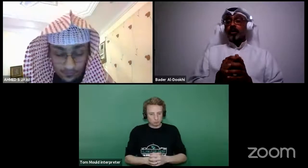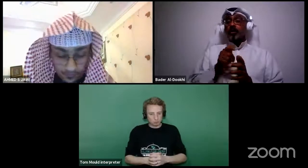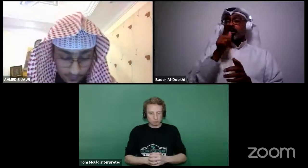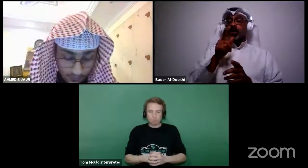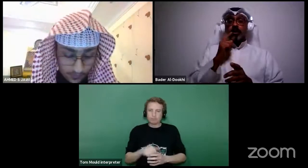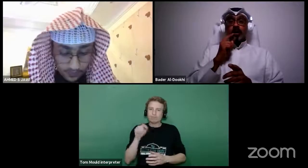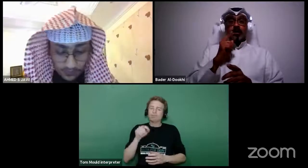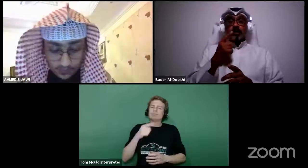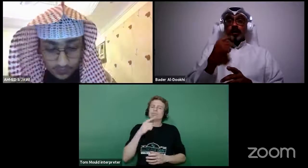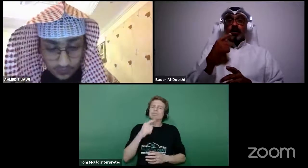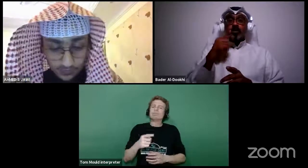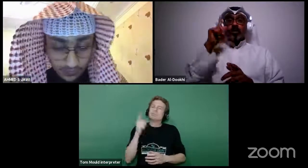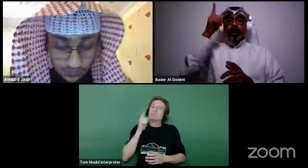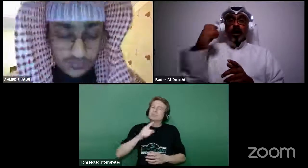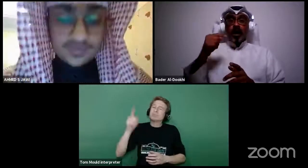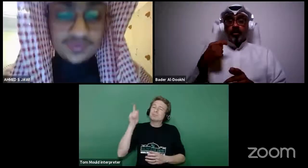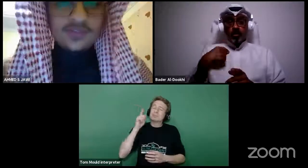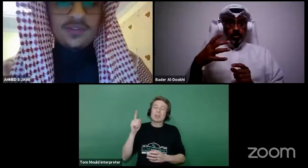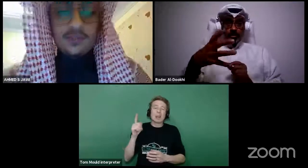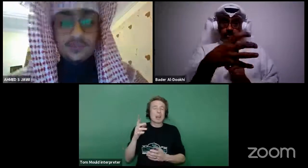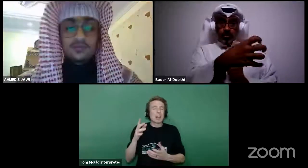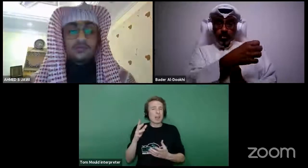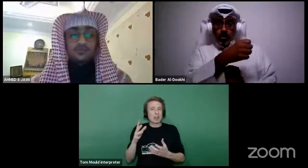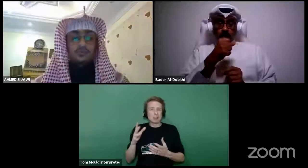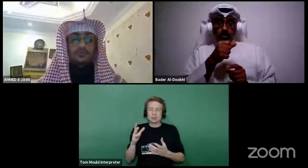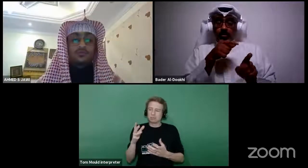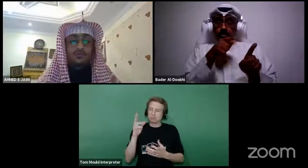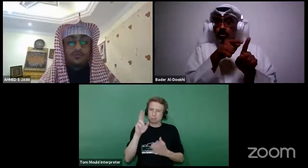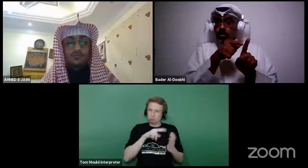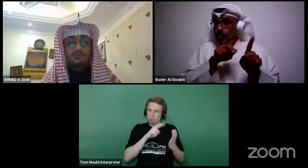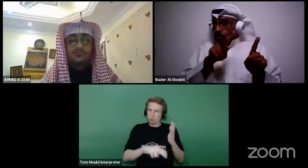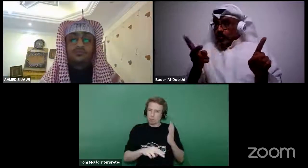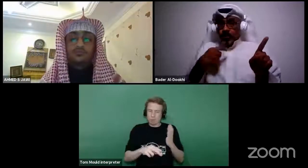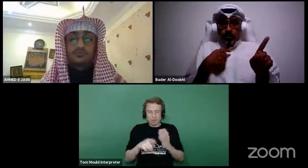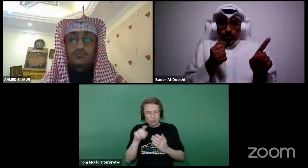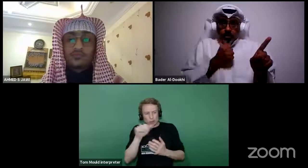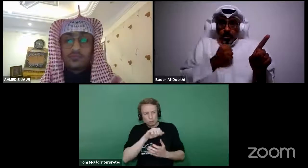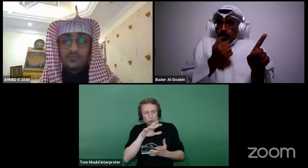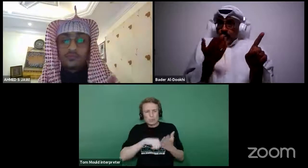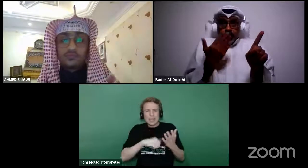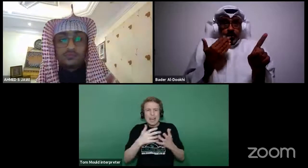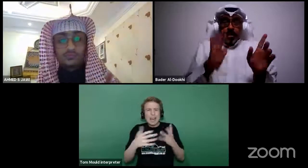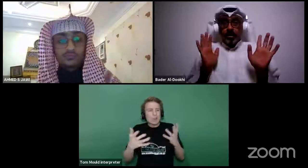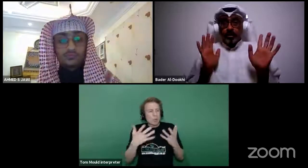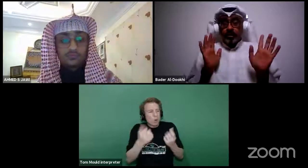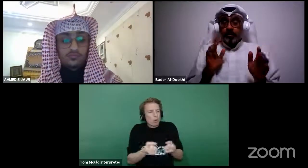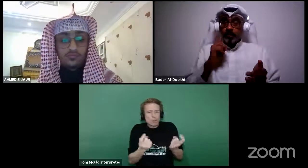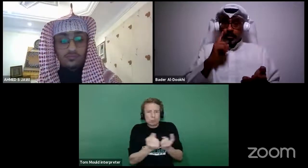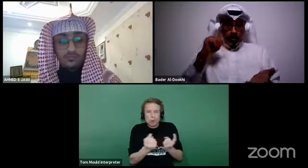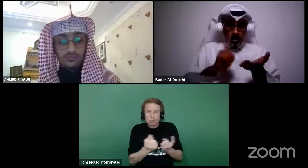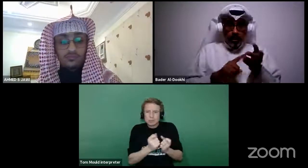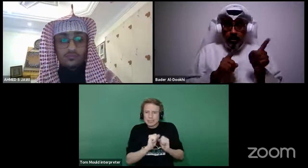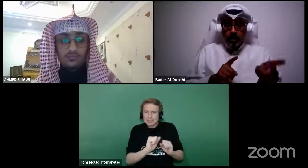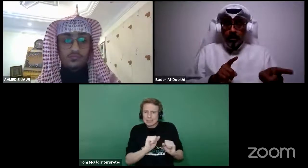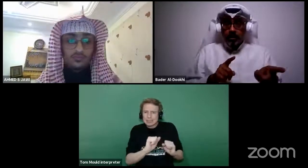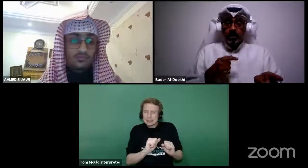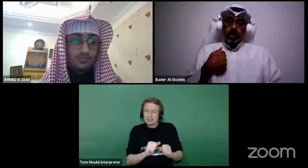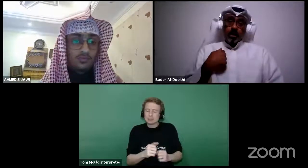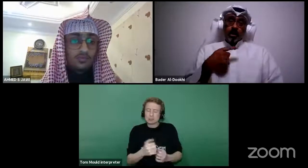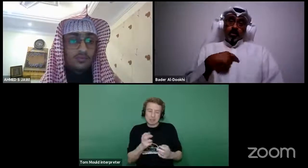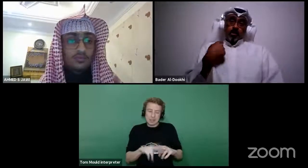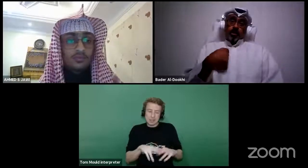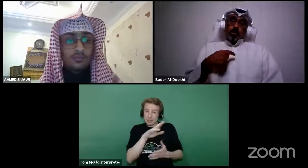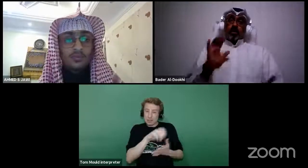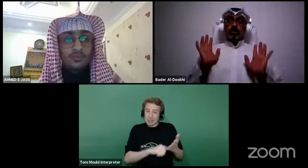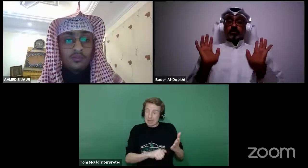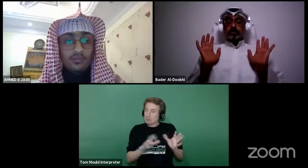that we should take anyone but he with whom we found our property. Indeed, if we did so, we would be from the